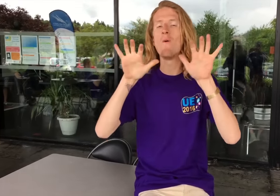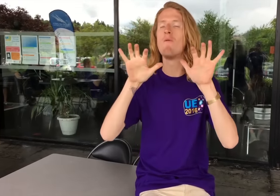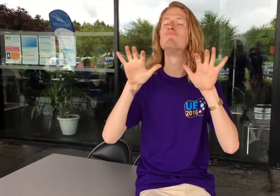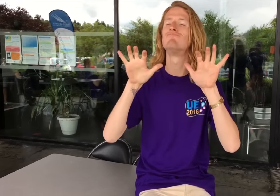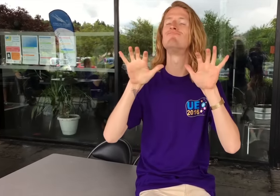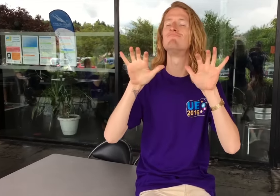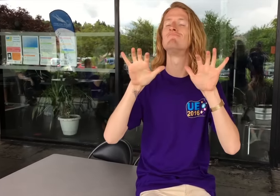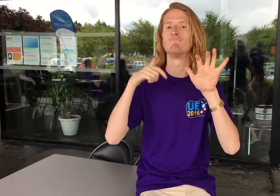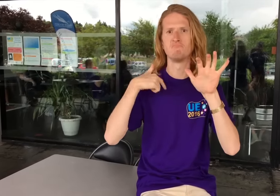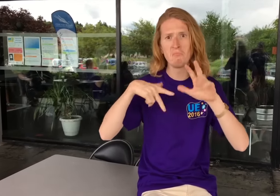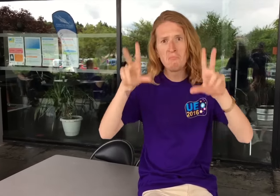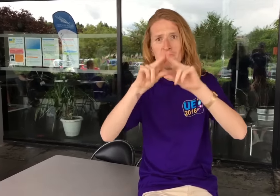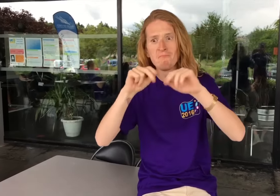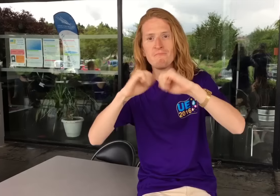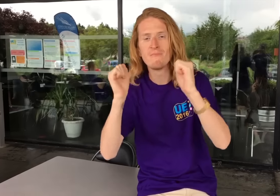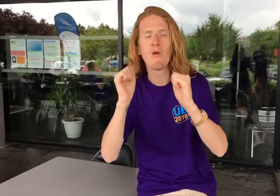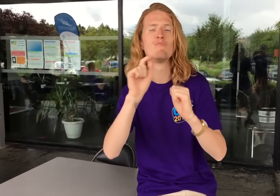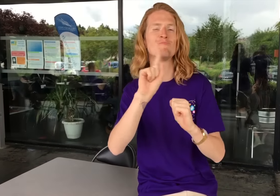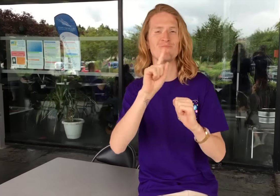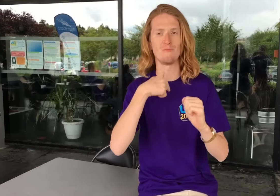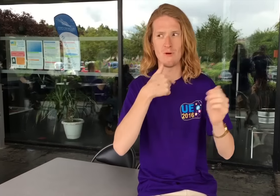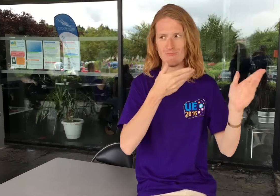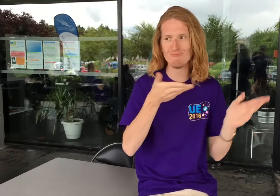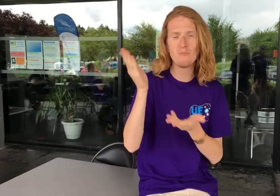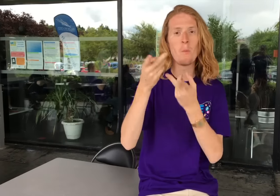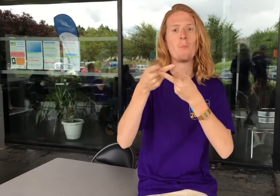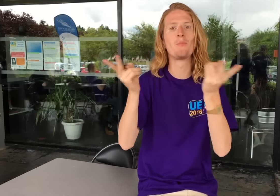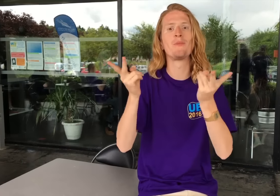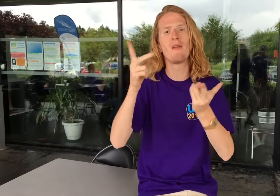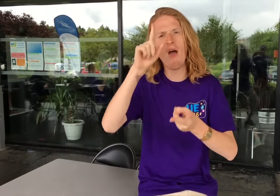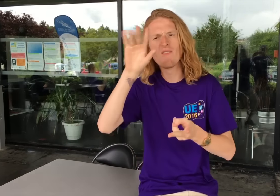Après la projection, nous sommes allés voir les spectateurs et nous leur avons demandé leur avis.